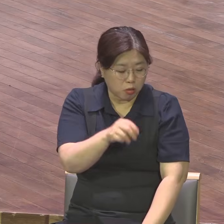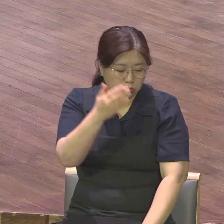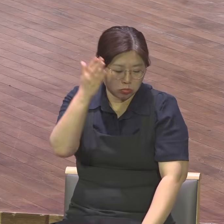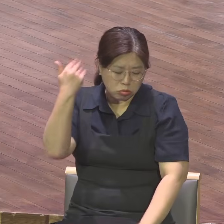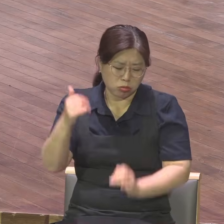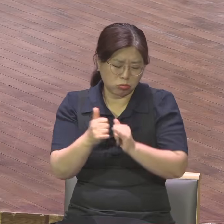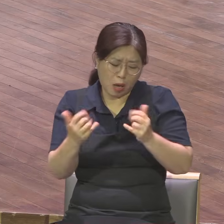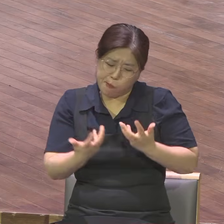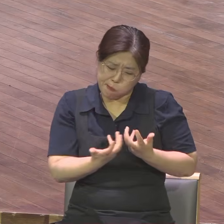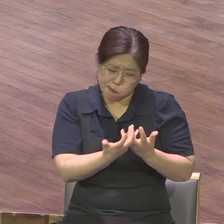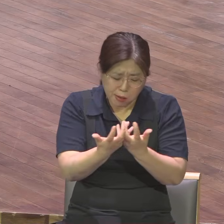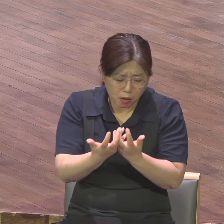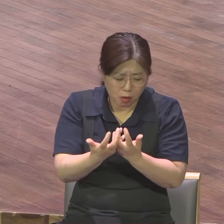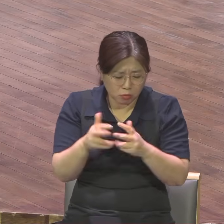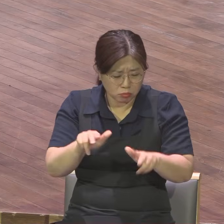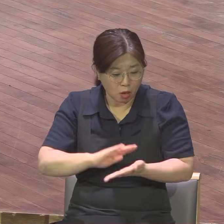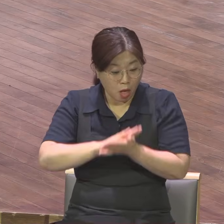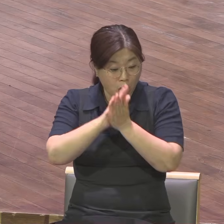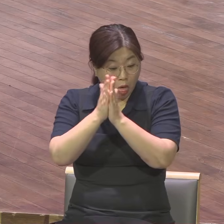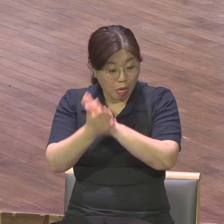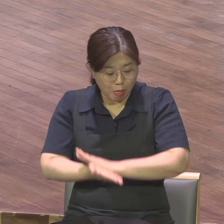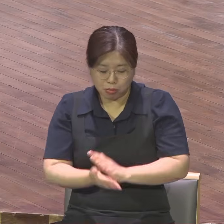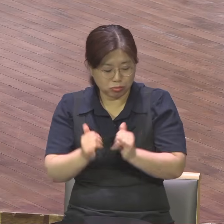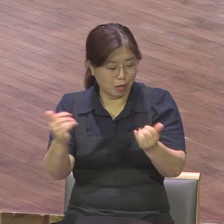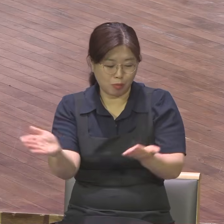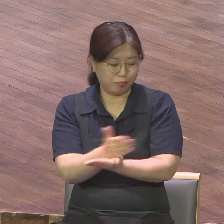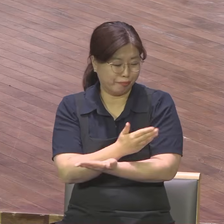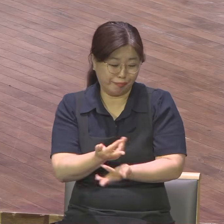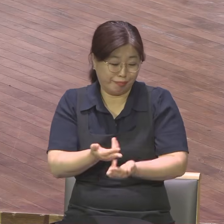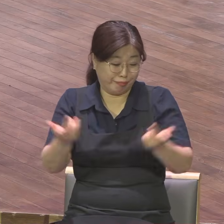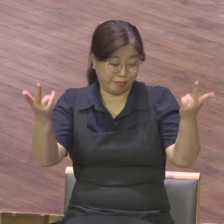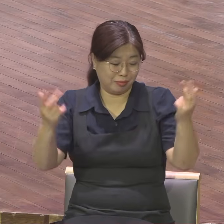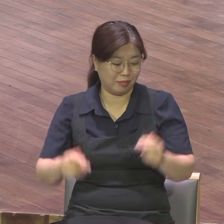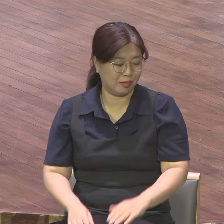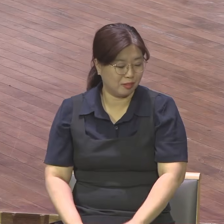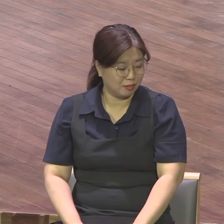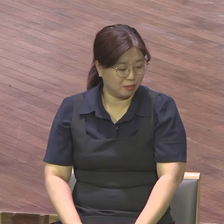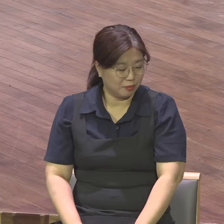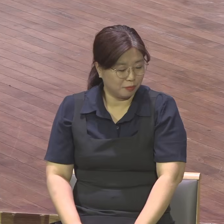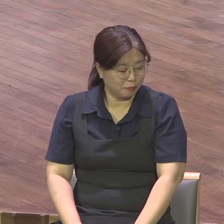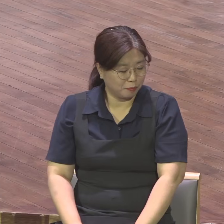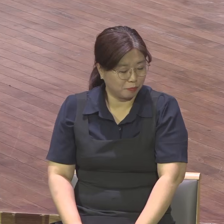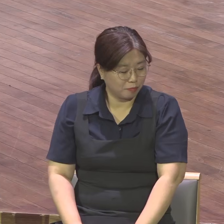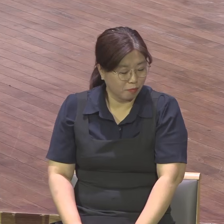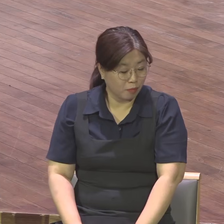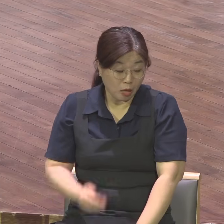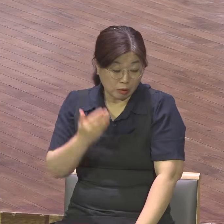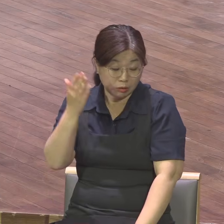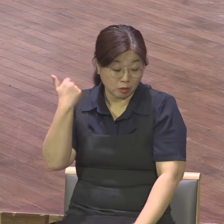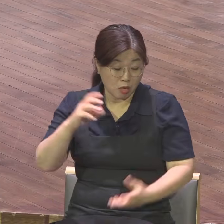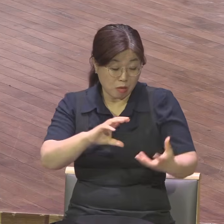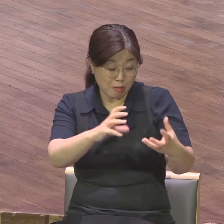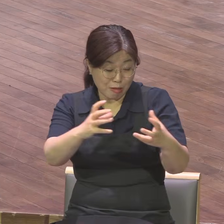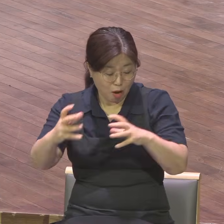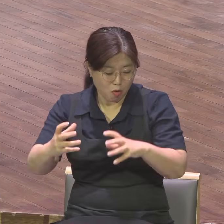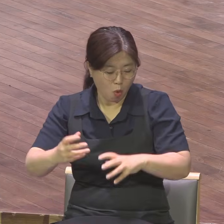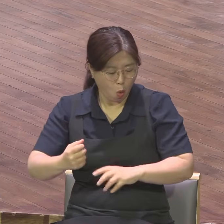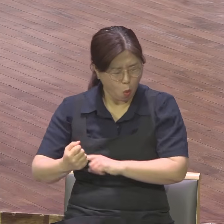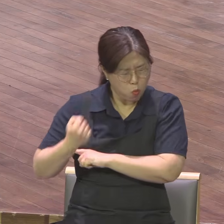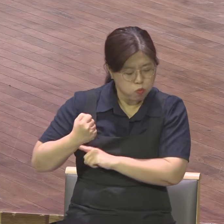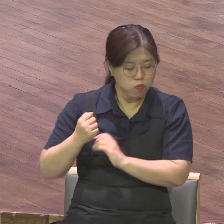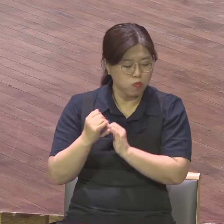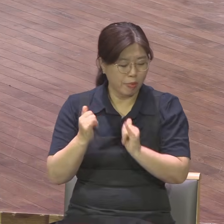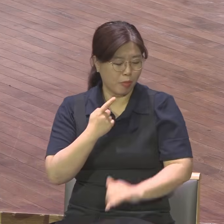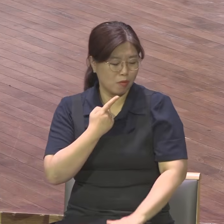성이여, 전에는 사람들이 많더니 이제는 어찌 그리 적막하게 앉았는고. 전에는 열국 중에 크던